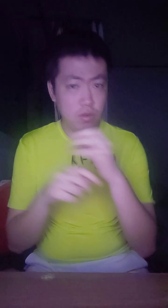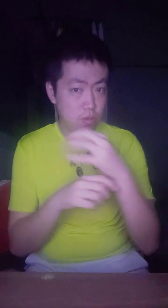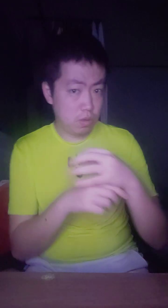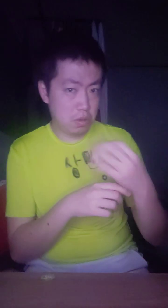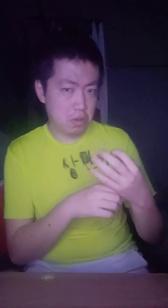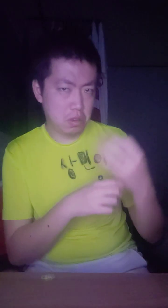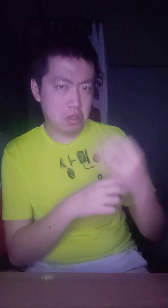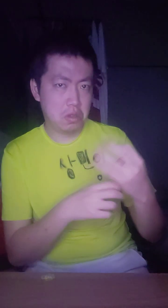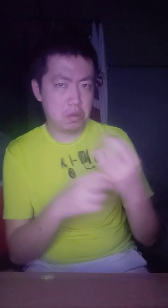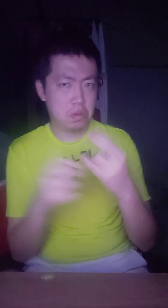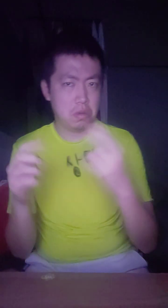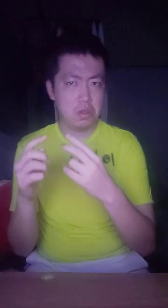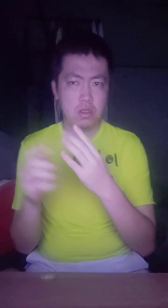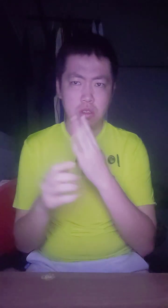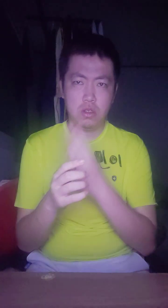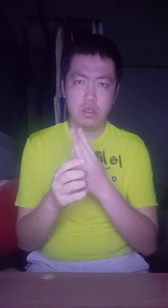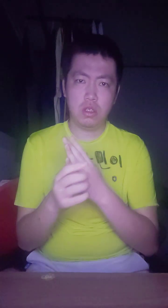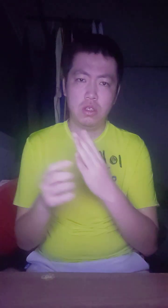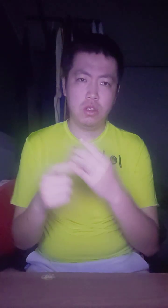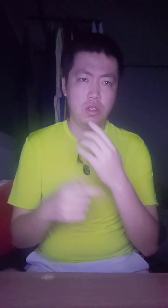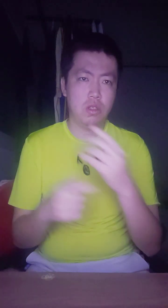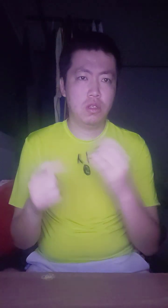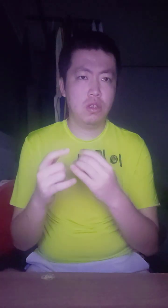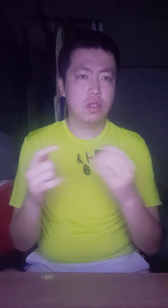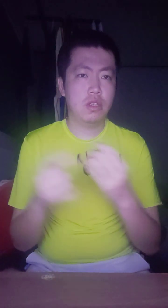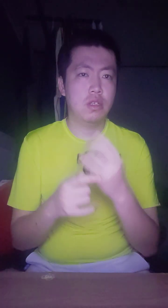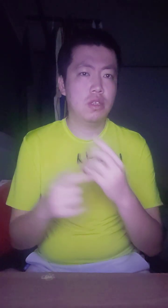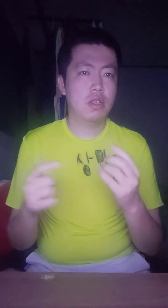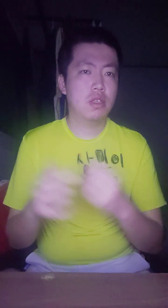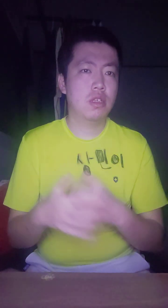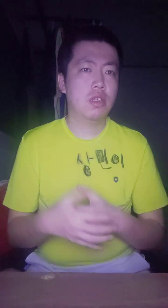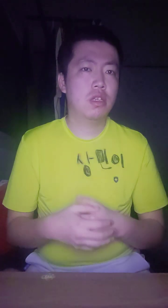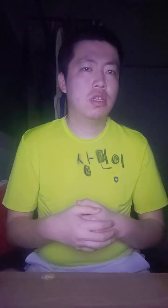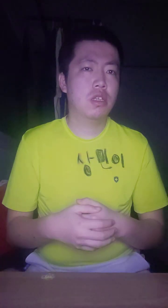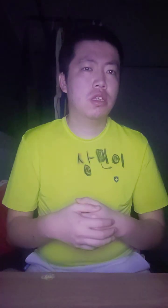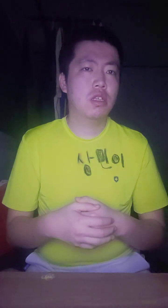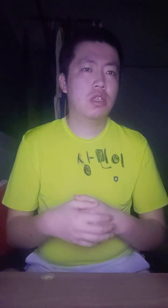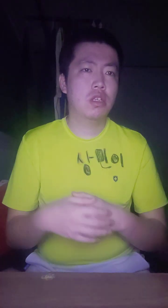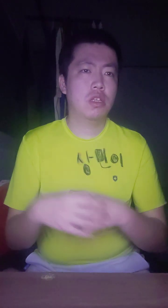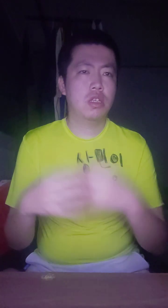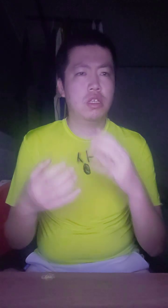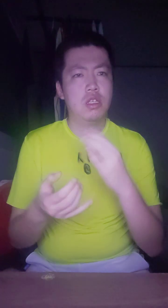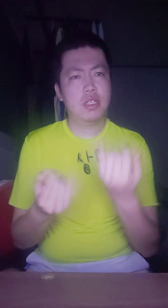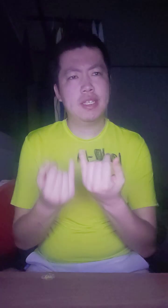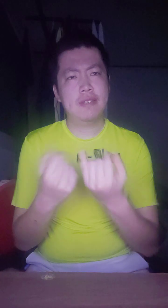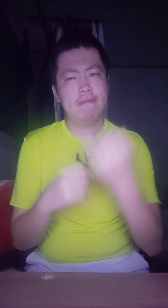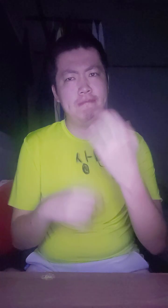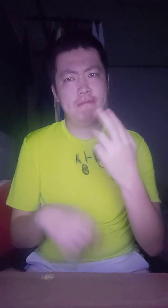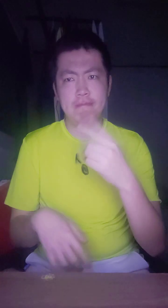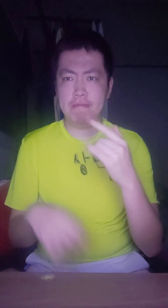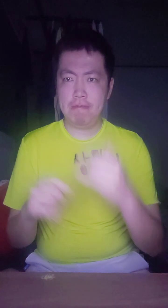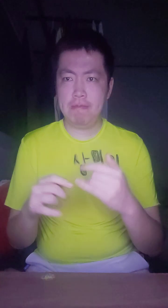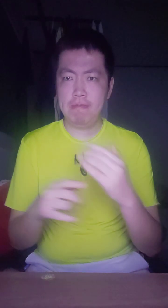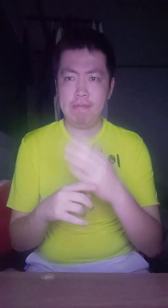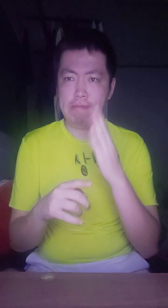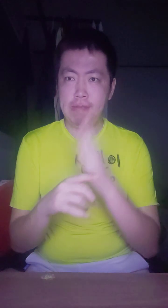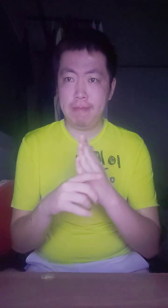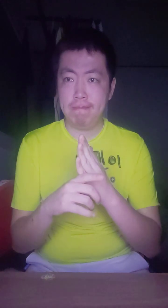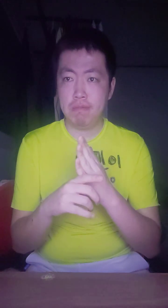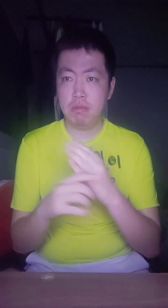해당 카메라를 없애버리라고 말했다고 주장하고 있습니다. 팀장이라는 사람이 그걸 제일 먼저 없애라 그랬다고. 예를